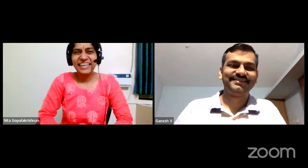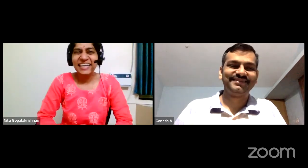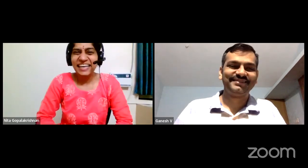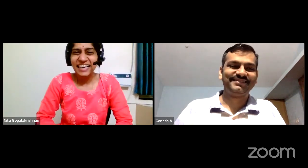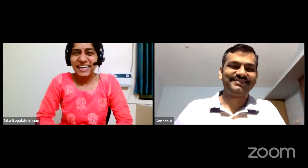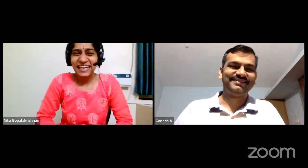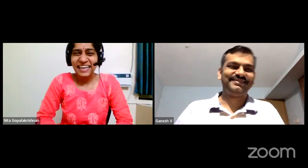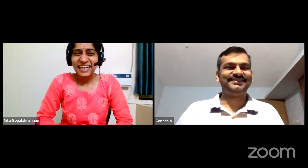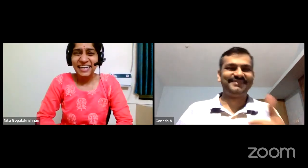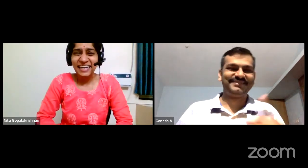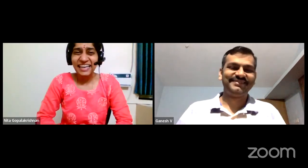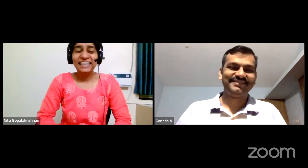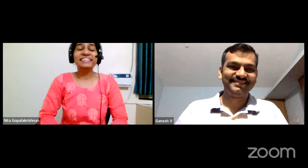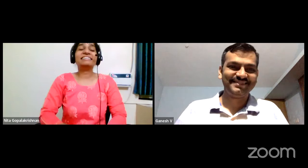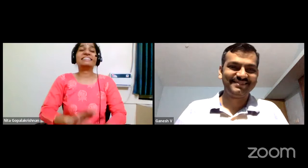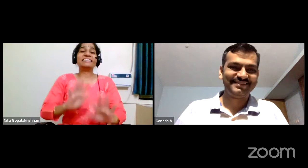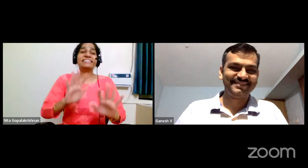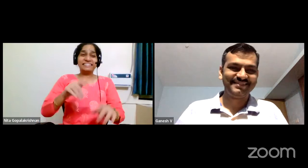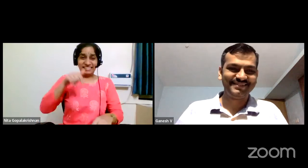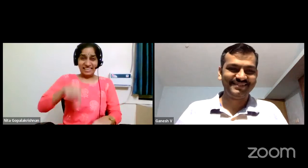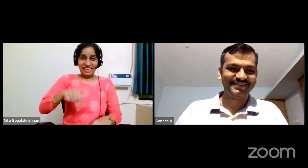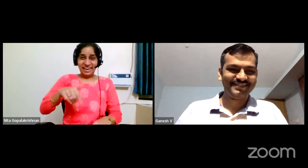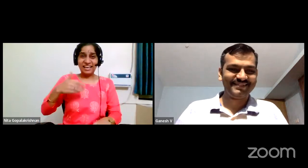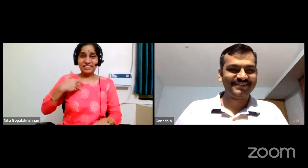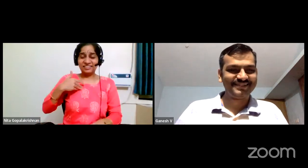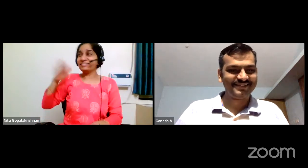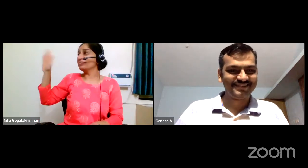अब मुझे उन्हें भी समझाना पड़ेगा कि नहीं, ये